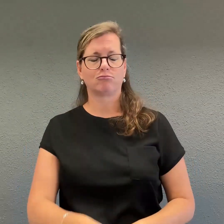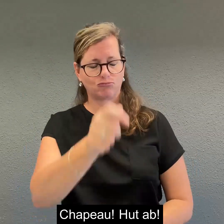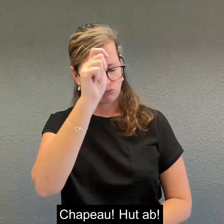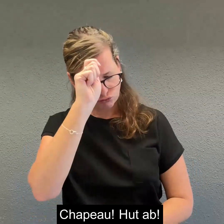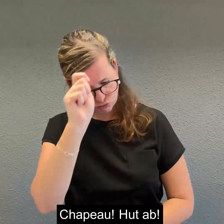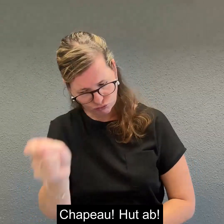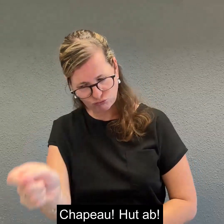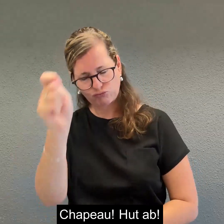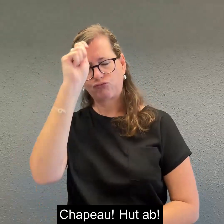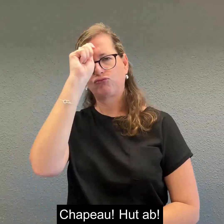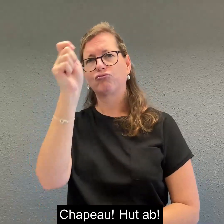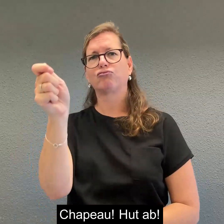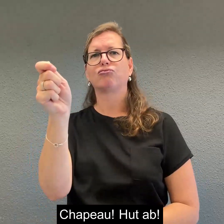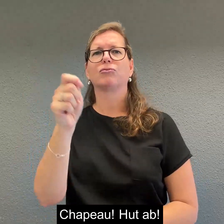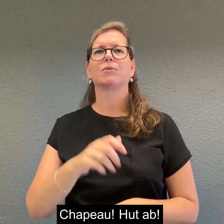Chapeau! Hut ab!